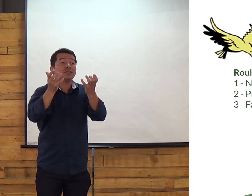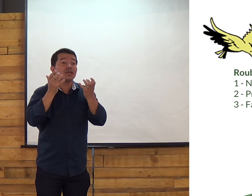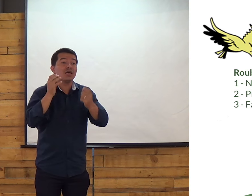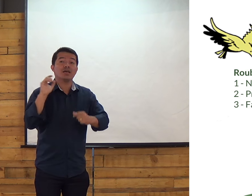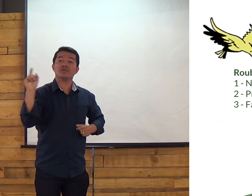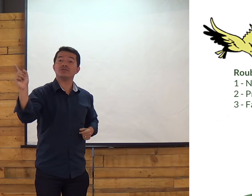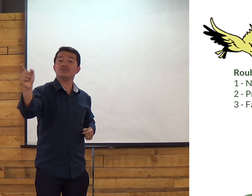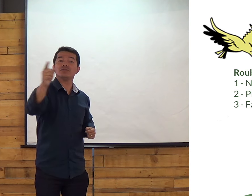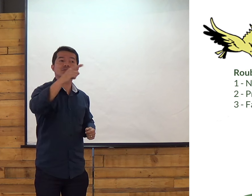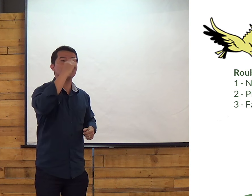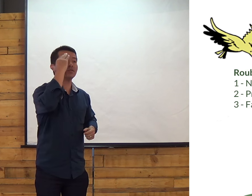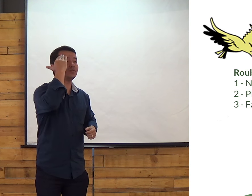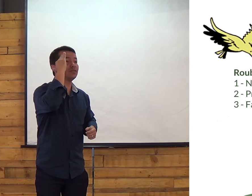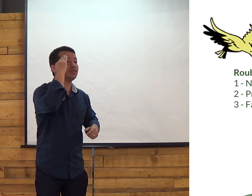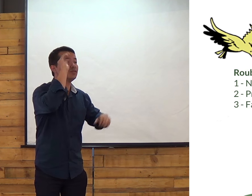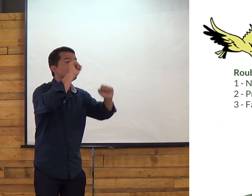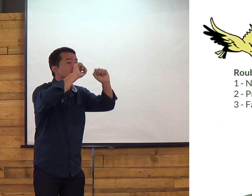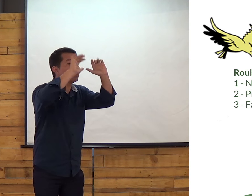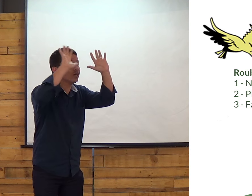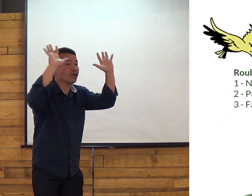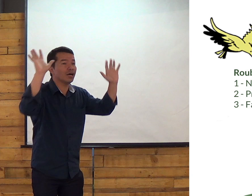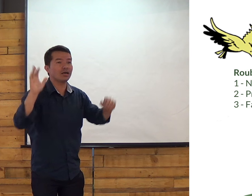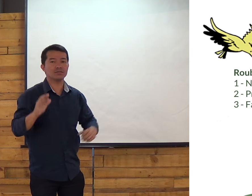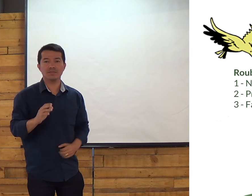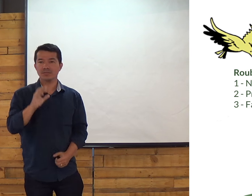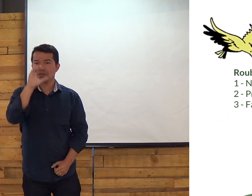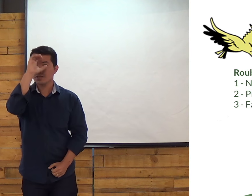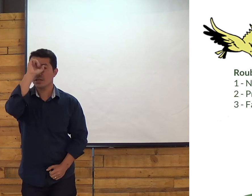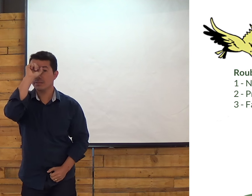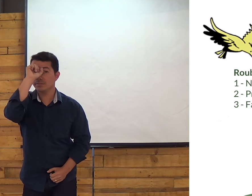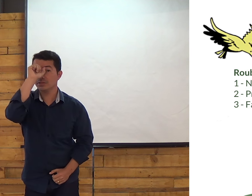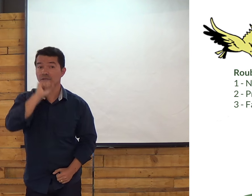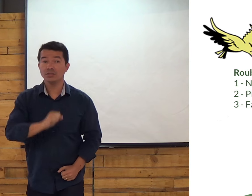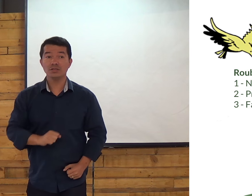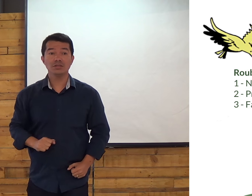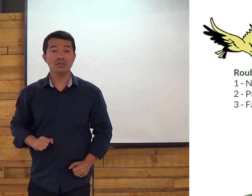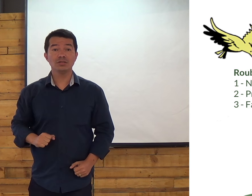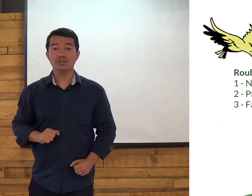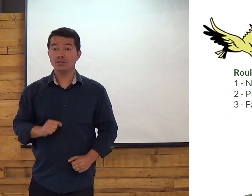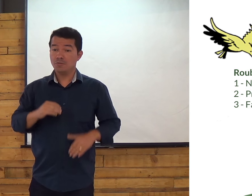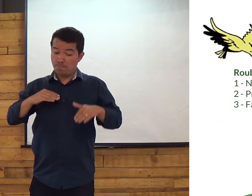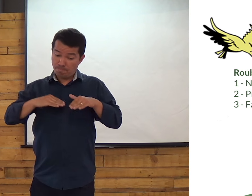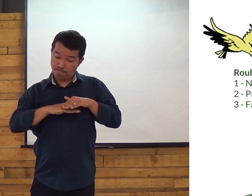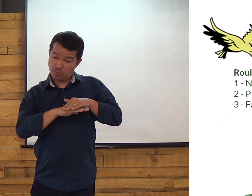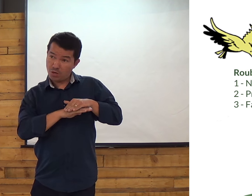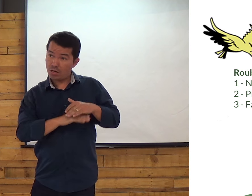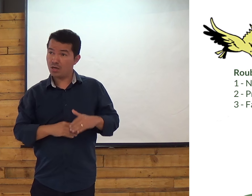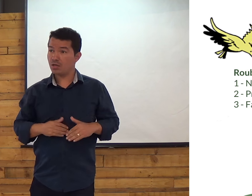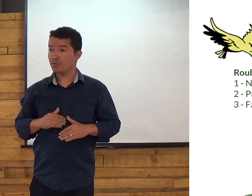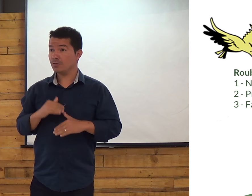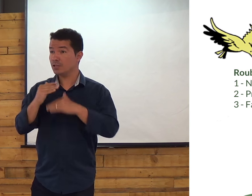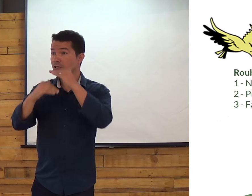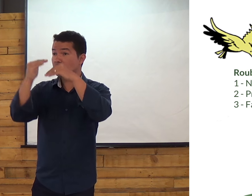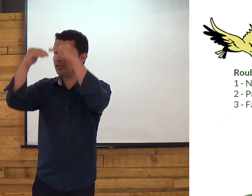quê? Quer que você entenda de forma clara, aprenda,